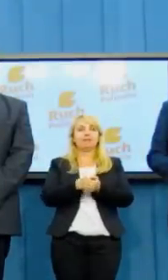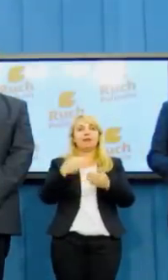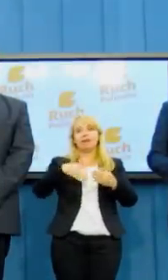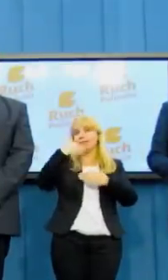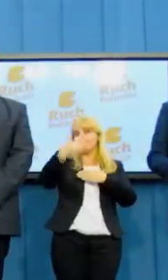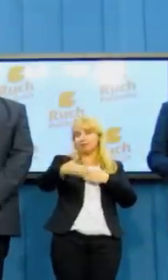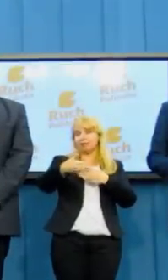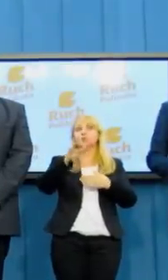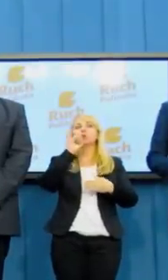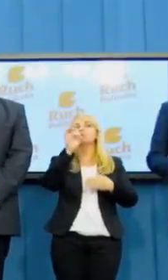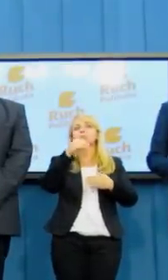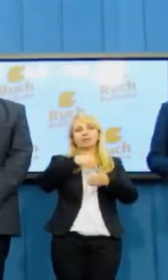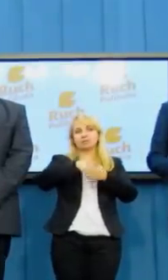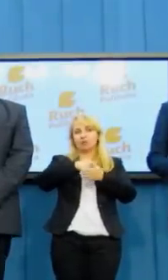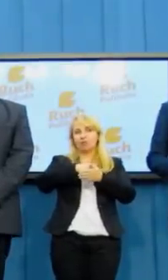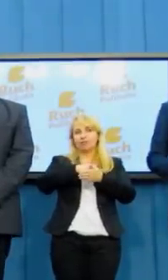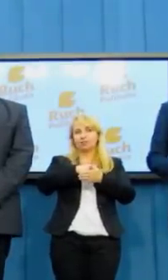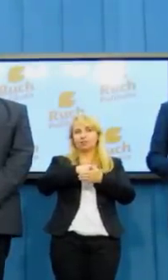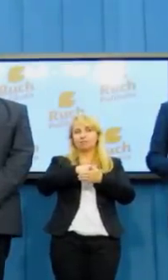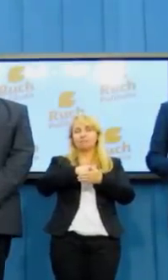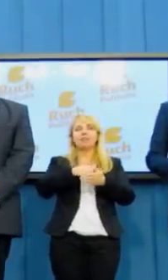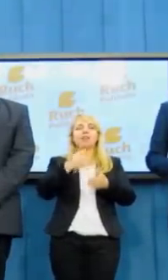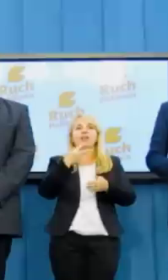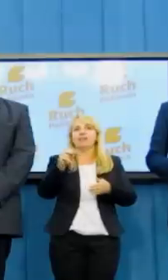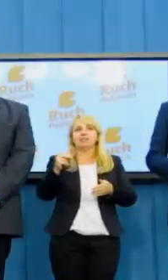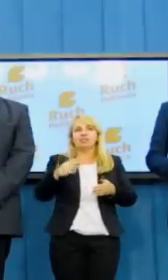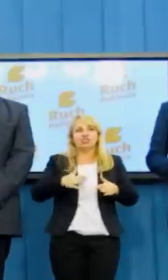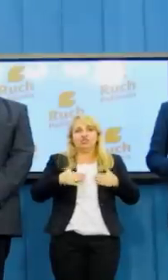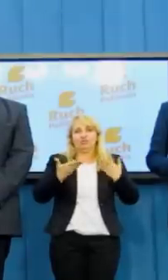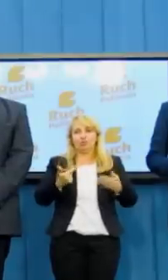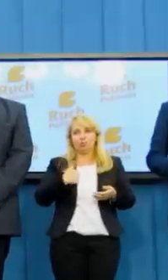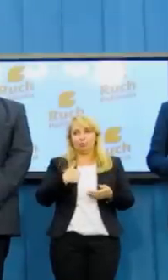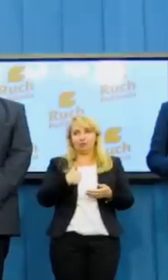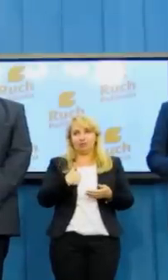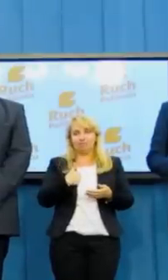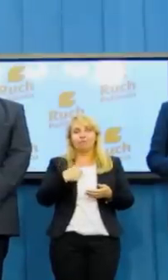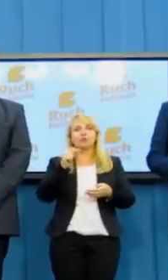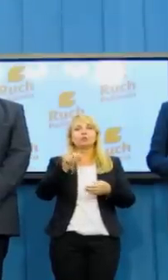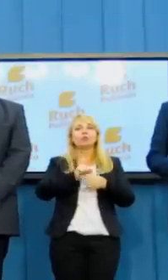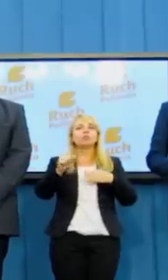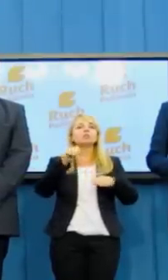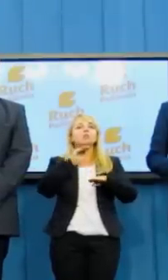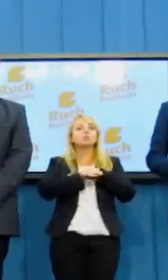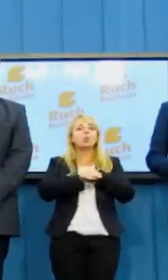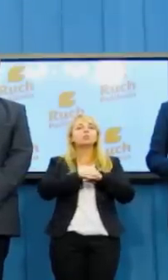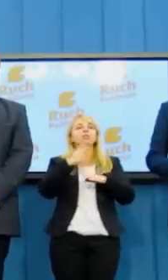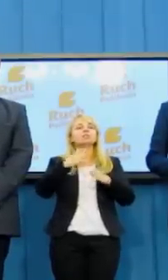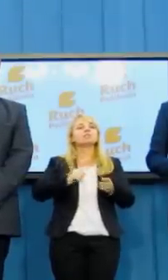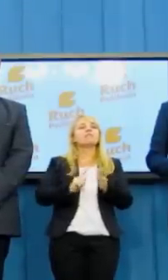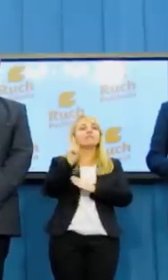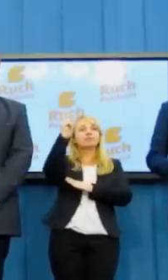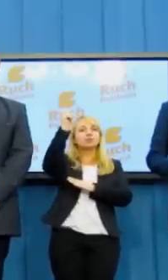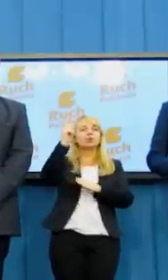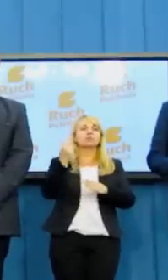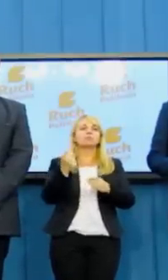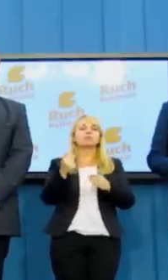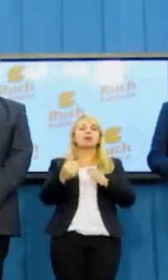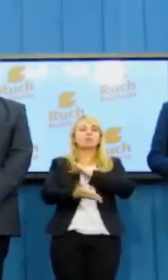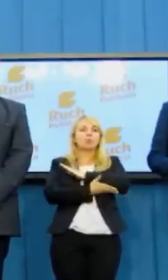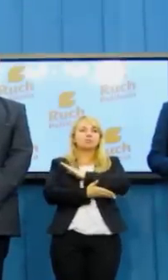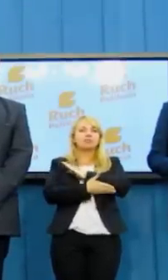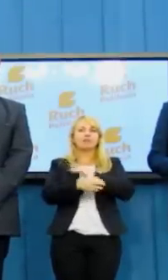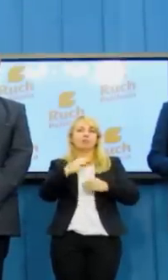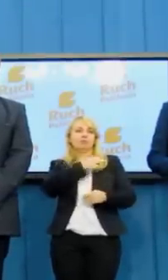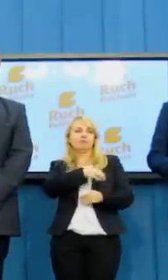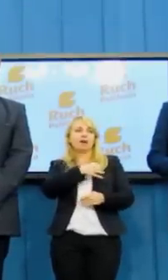Kolejne przyzwoite zachowanie już w ogóle nie wzbudziło mojego zdumienia, bowiem jest zgodne ze wysokimi standardami Ruchu Palikota. Otóż